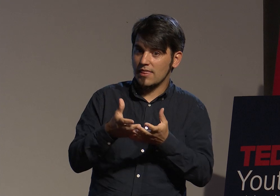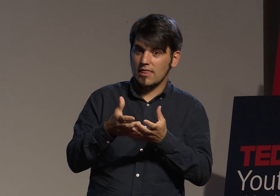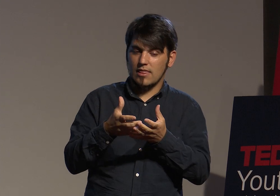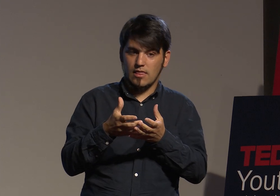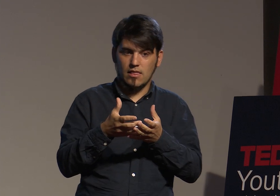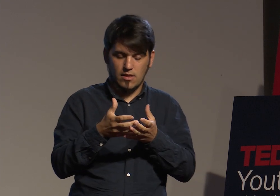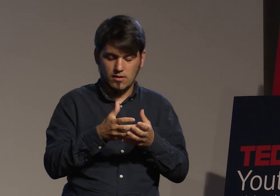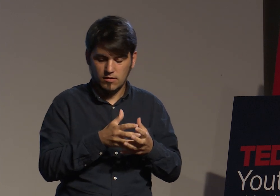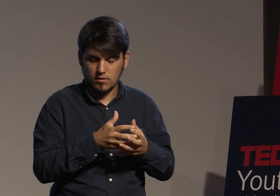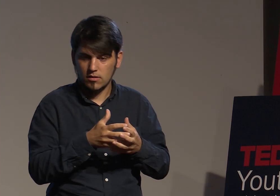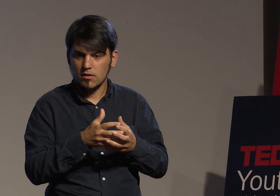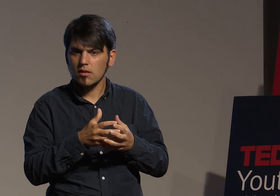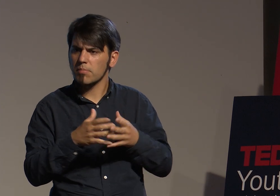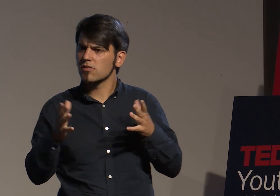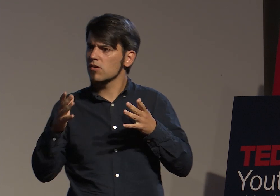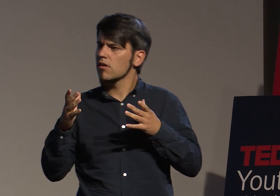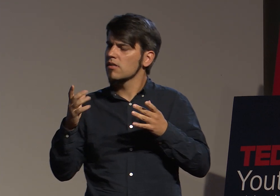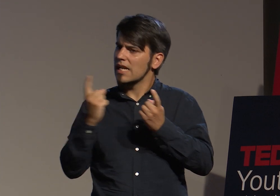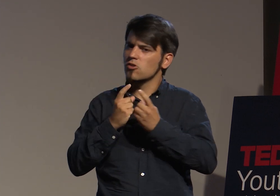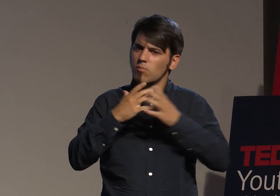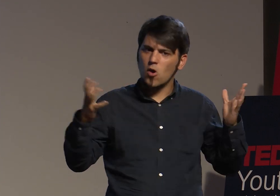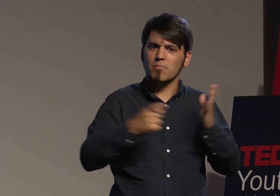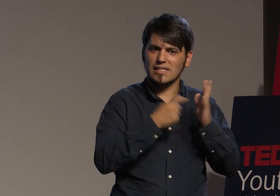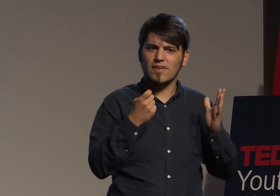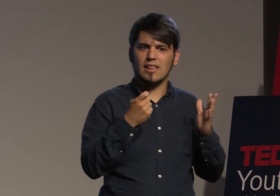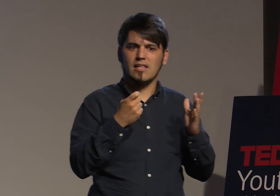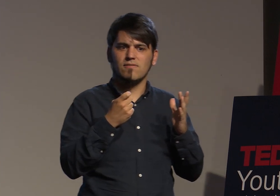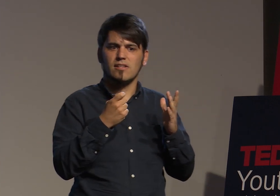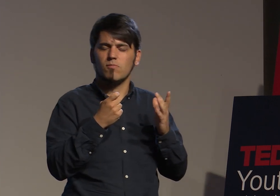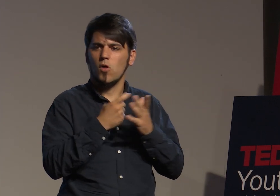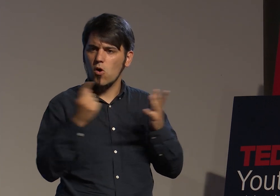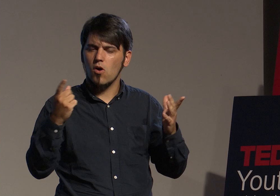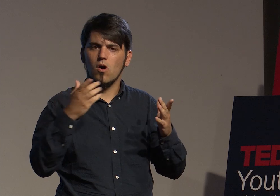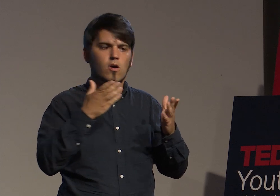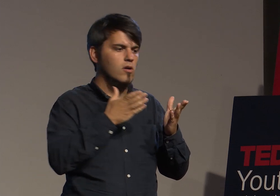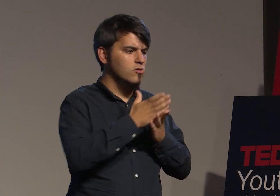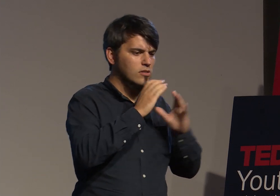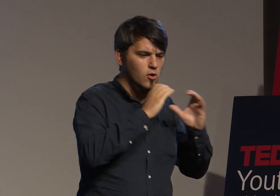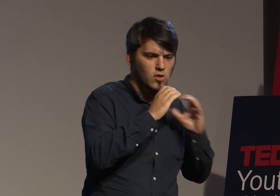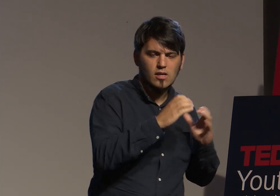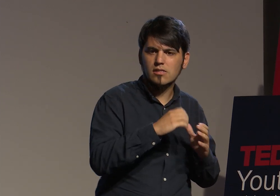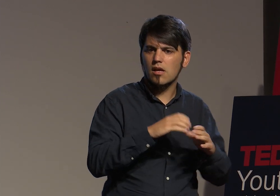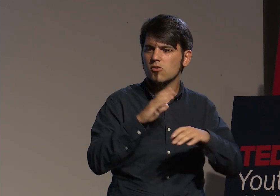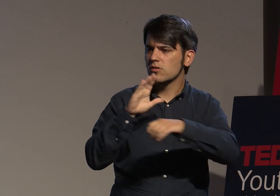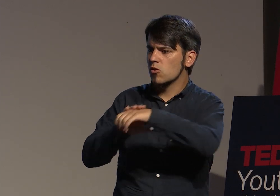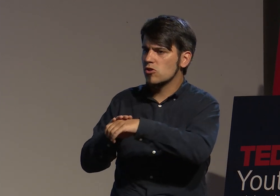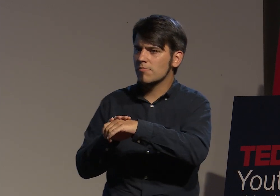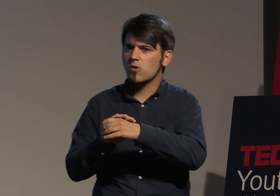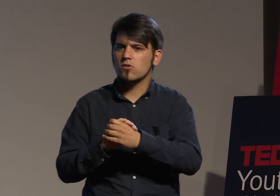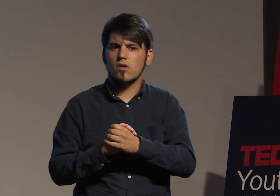как би могъл да се включа в този свят? Срещнах много предизвикателства. Чрез комуникацията, чрез